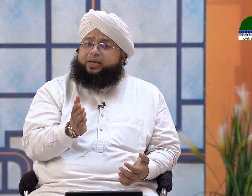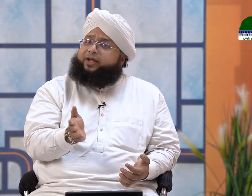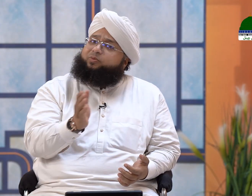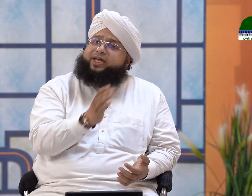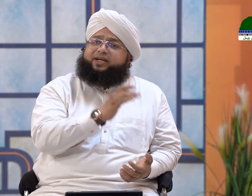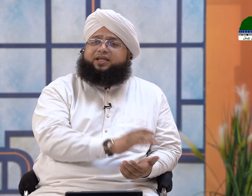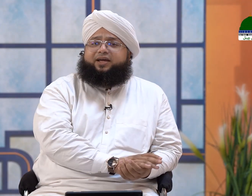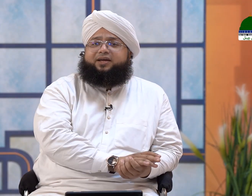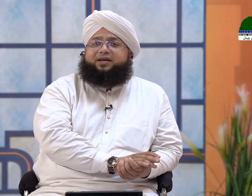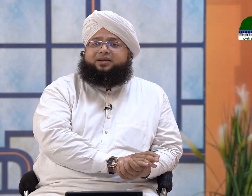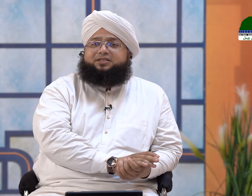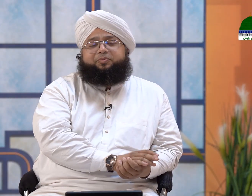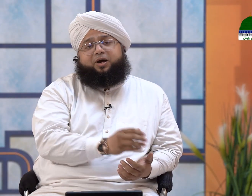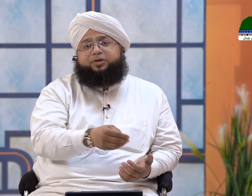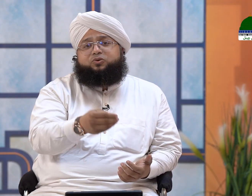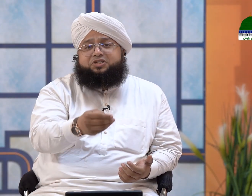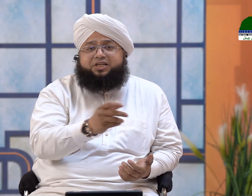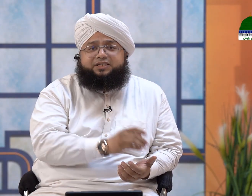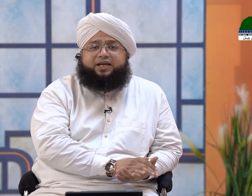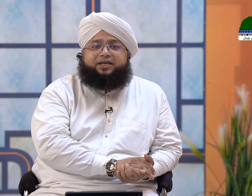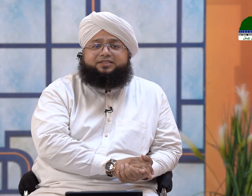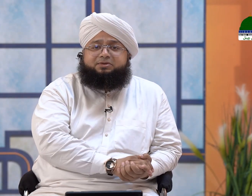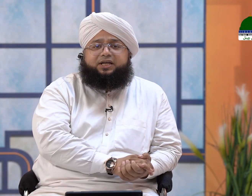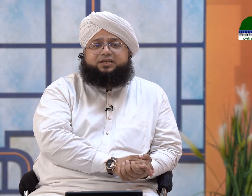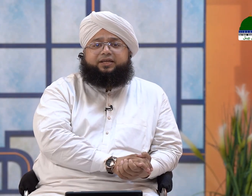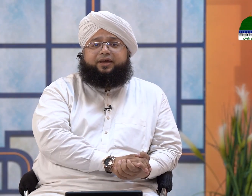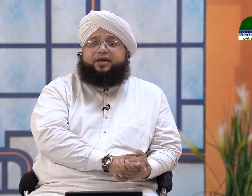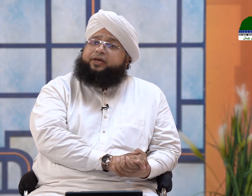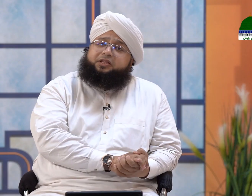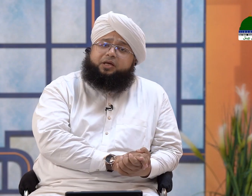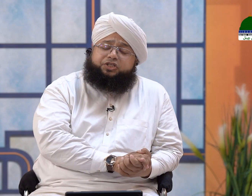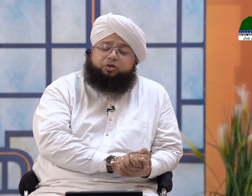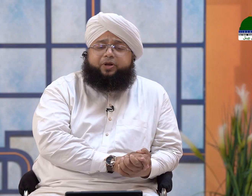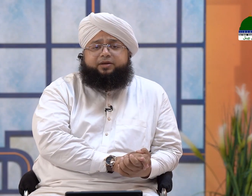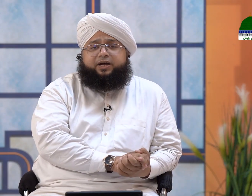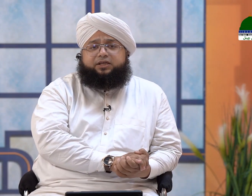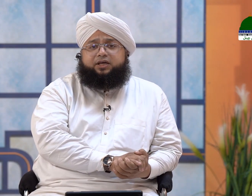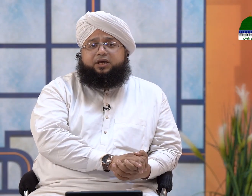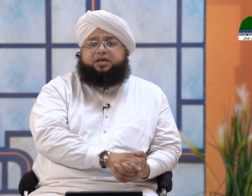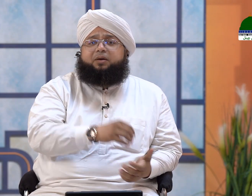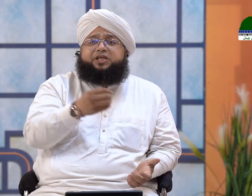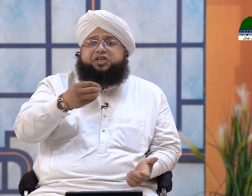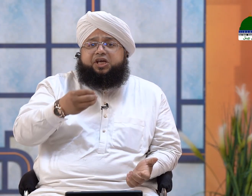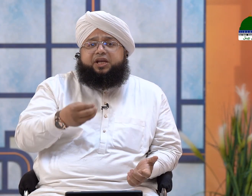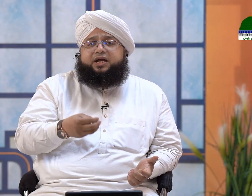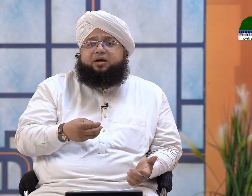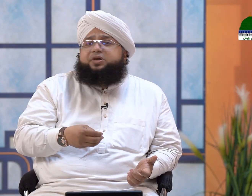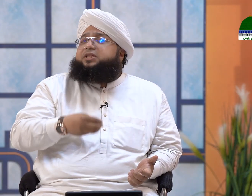ہماری رہنمائی کرتا ہے، جبکہ ہمیں اس کو سیکھنا چاہیے، سمجھنا چاہیے۔ کتنی اچھی اور پیاری بات ہے کہ ہمیں چھینکنے کا بھی